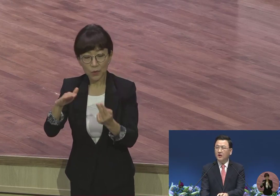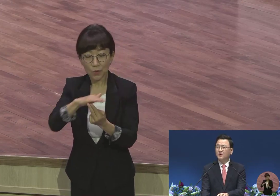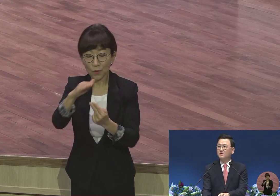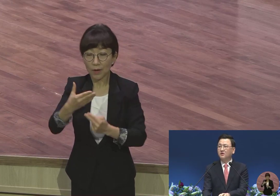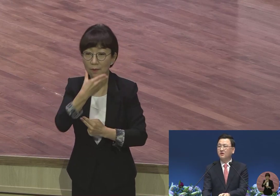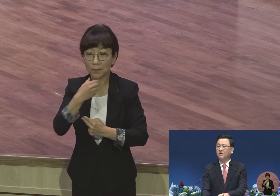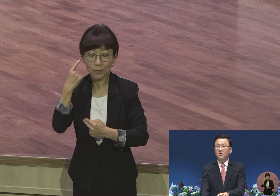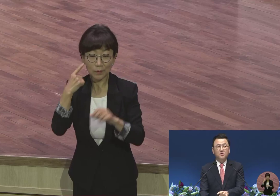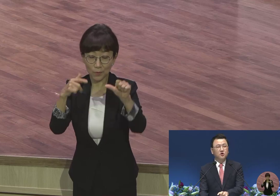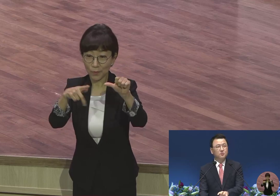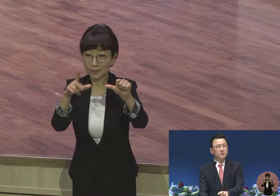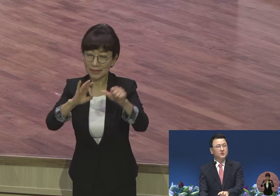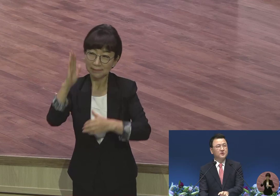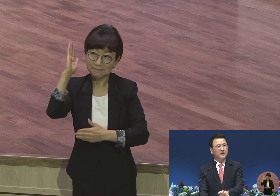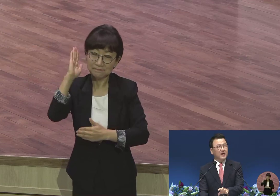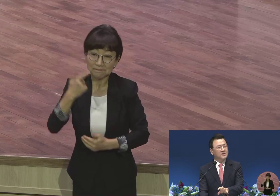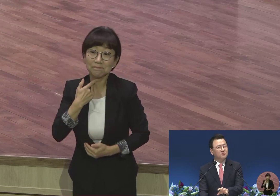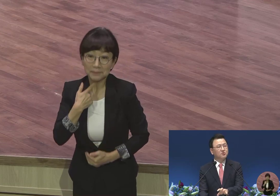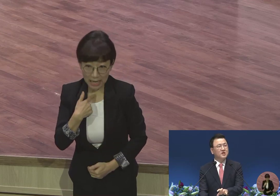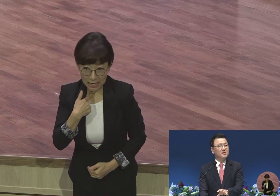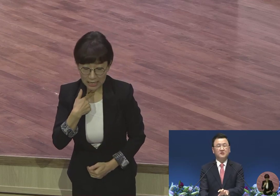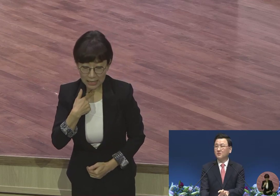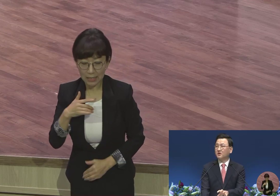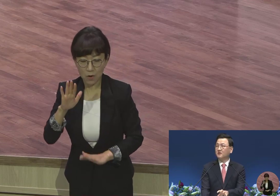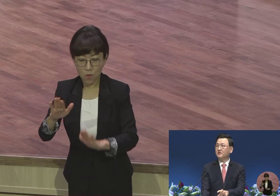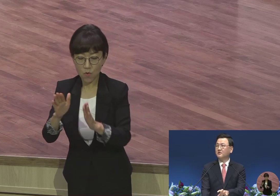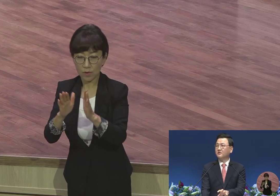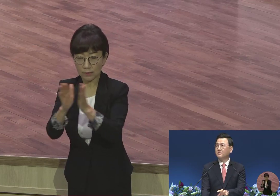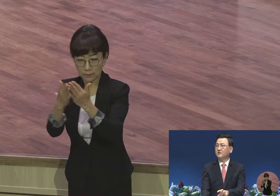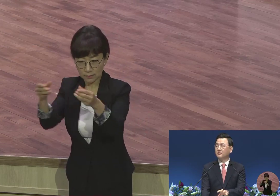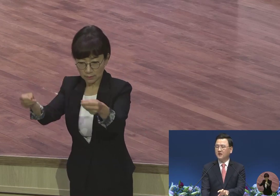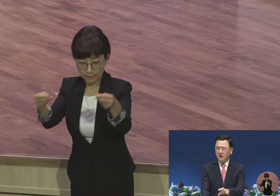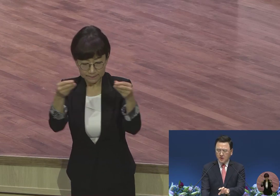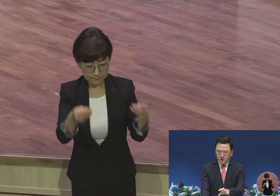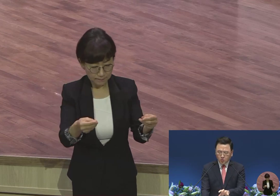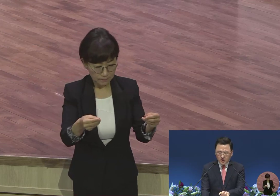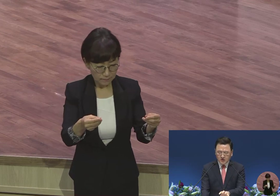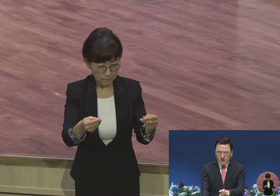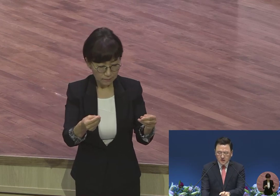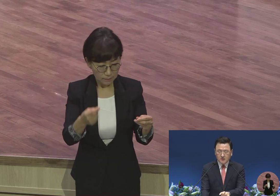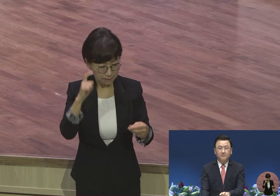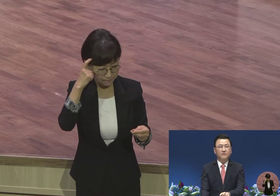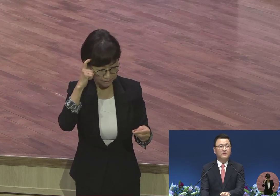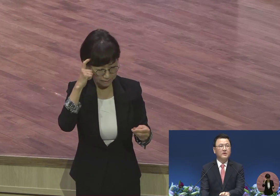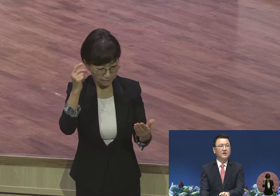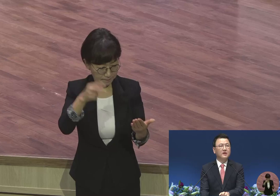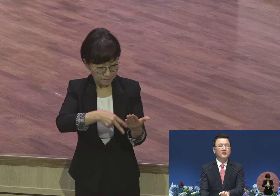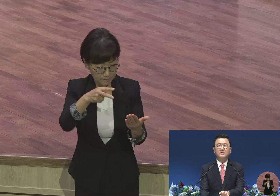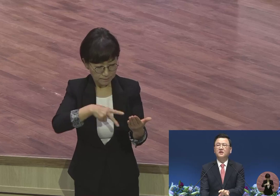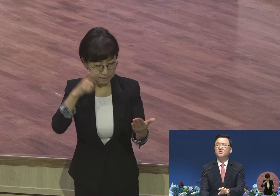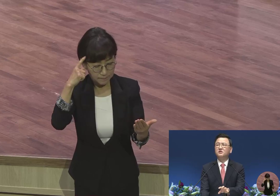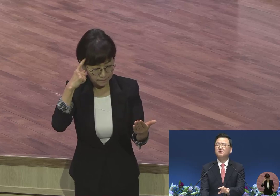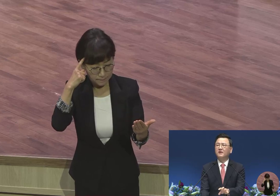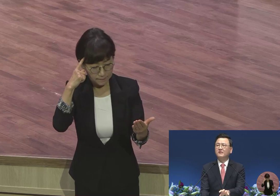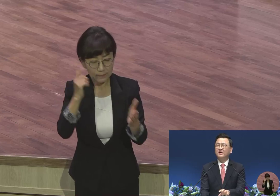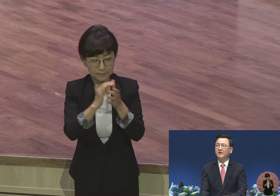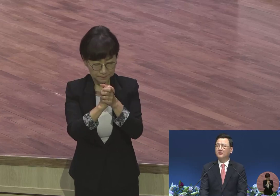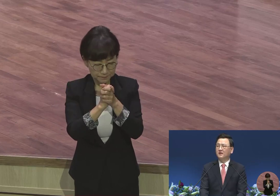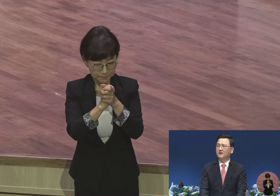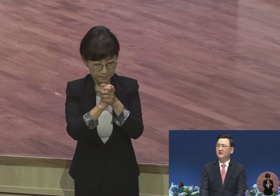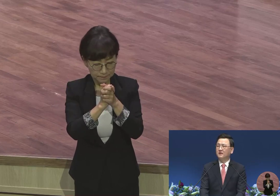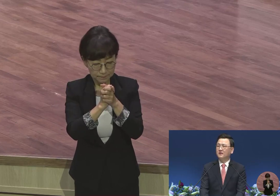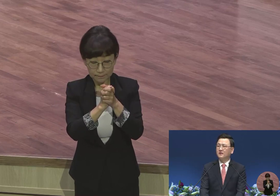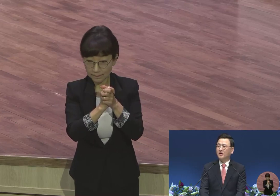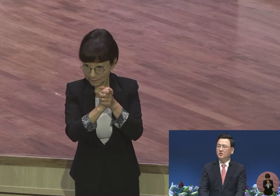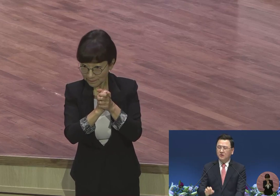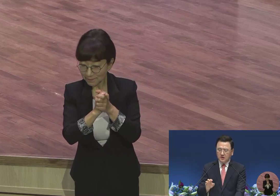말씀을 묵상하면서 그 부분을 많이 묵상했습니다. 그래서 하나님 앞에 기도하기를, 하나님, 그냥 증거하는 자가